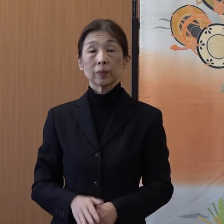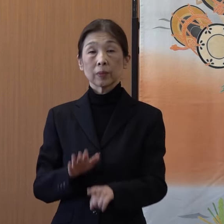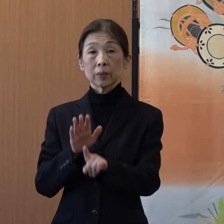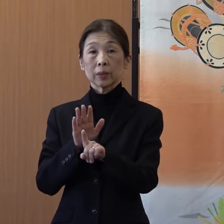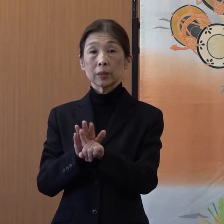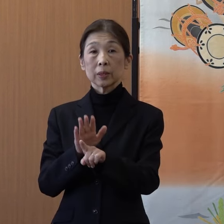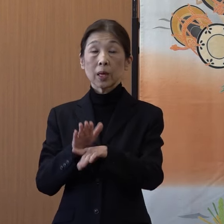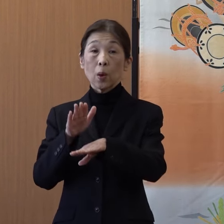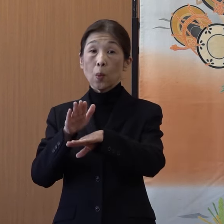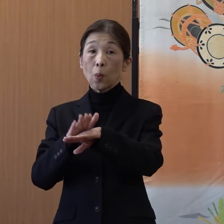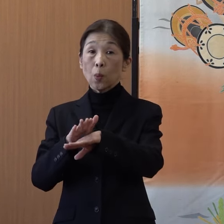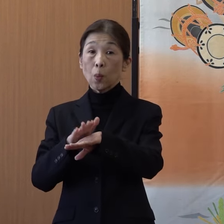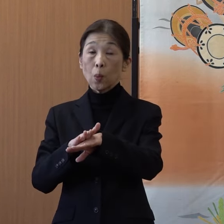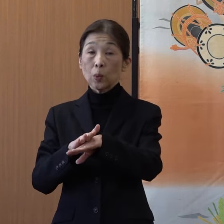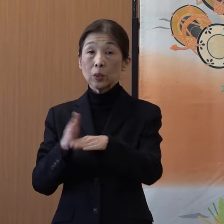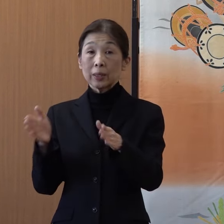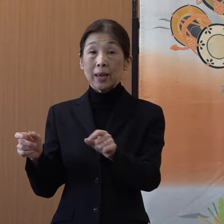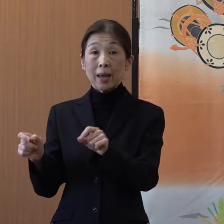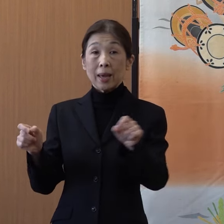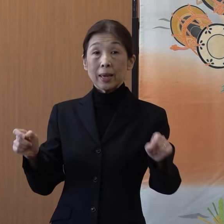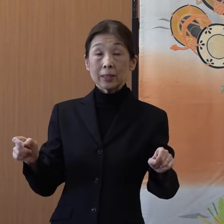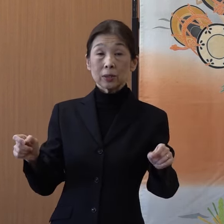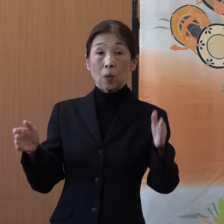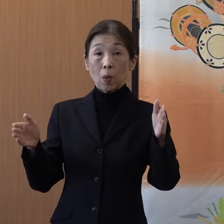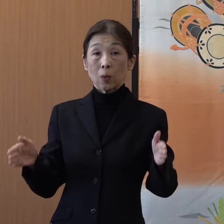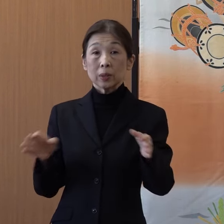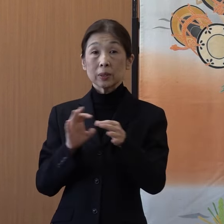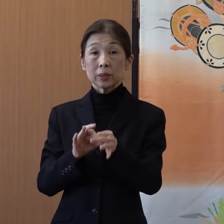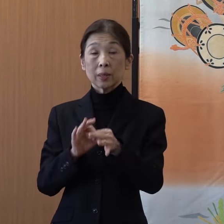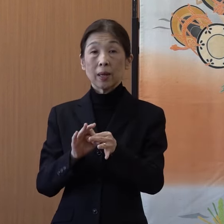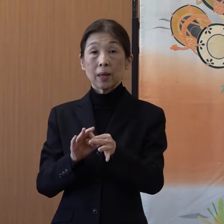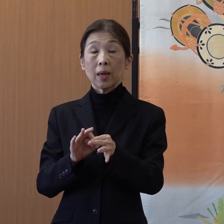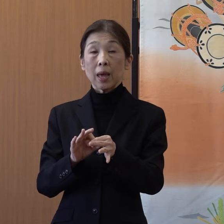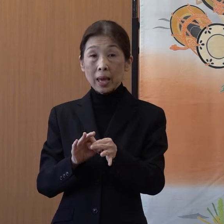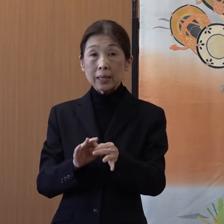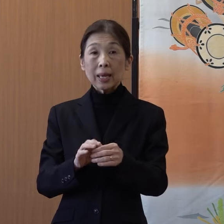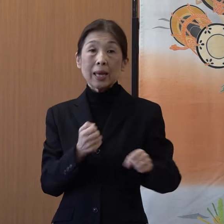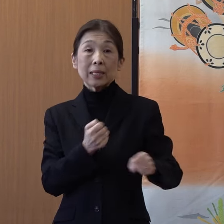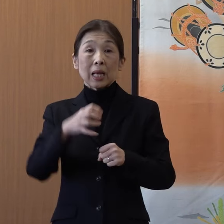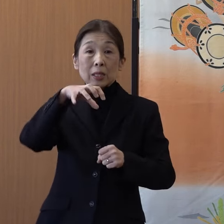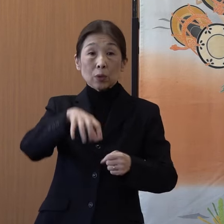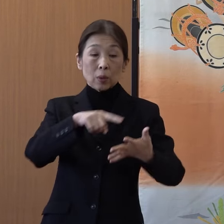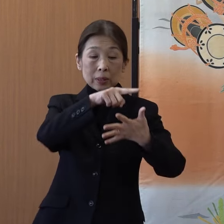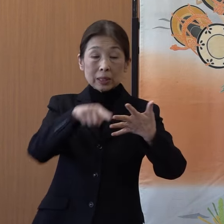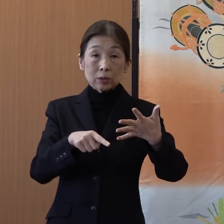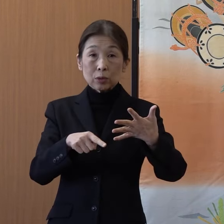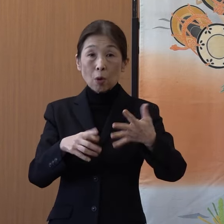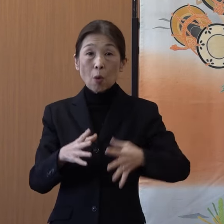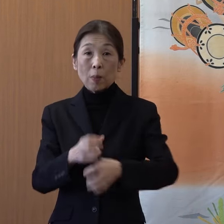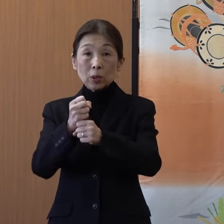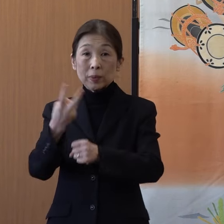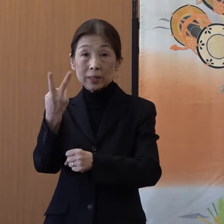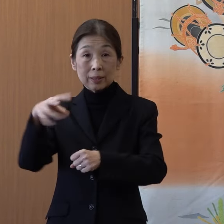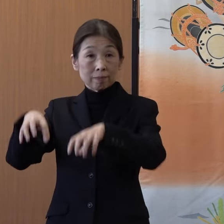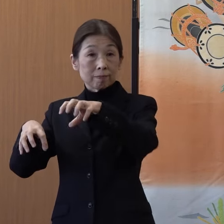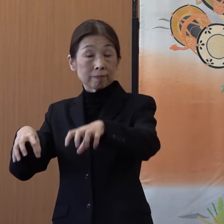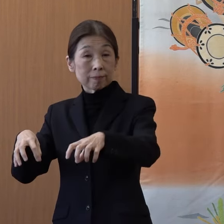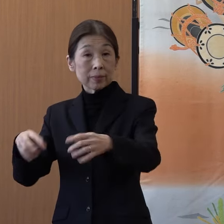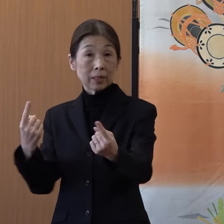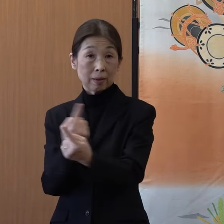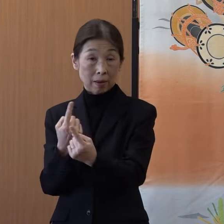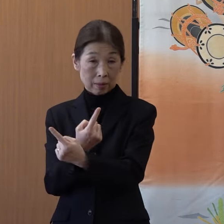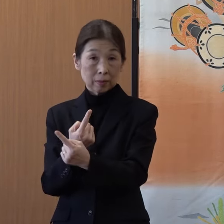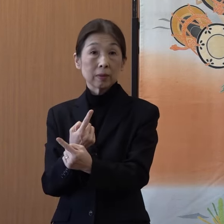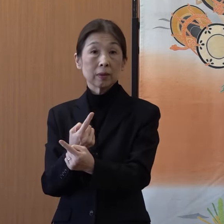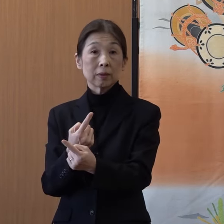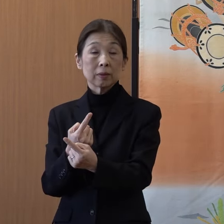支援策 の延長等についてのところで、集約化をされるということなんですけれども、今じゃあ